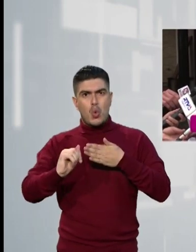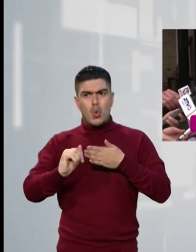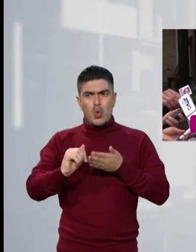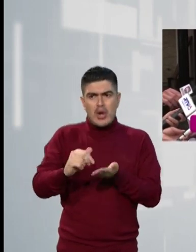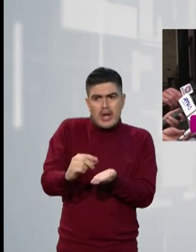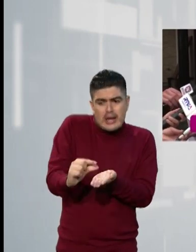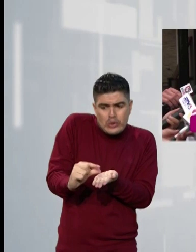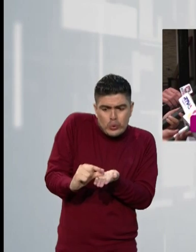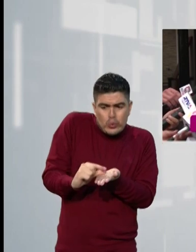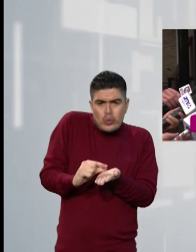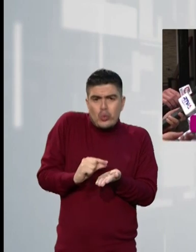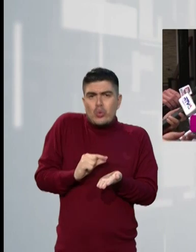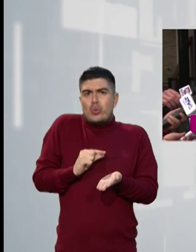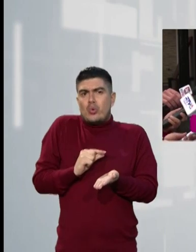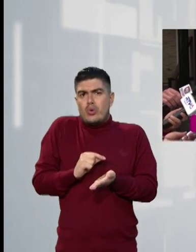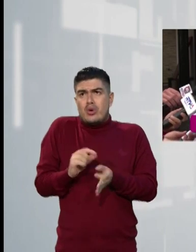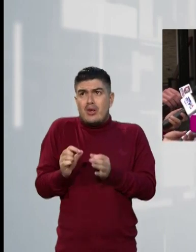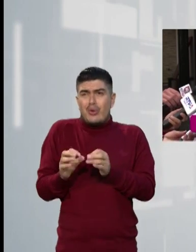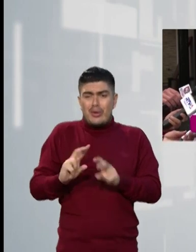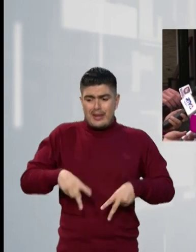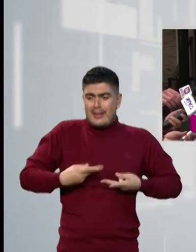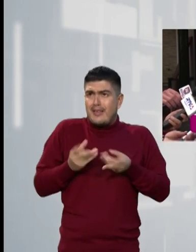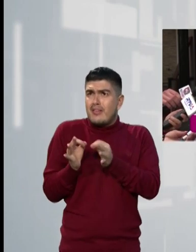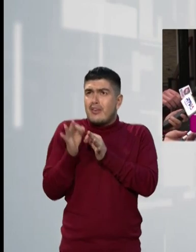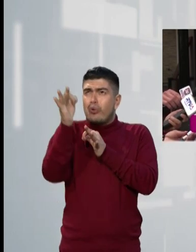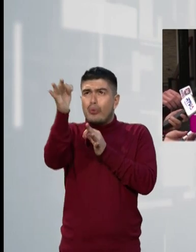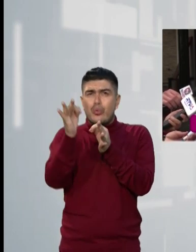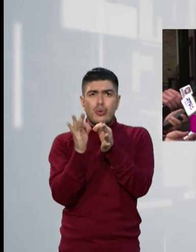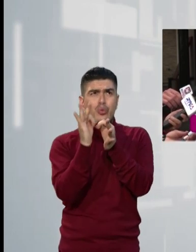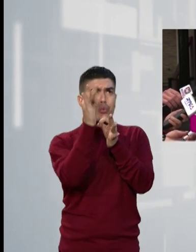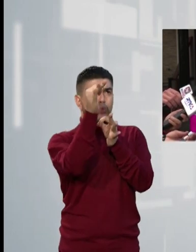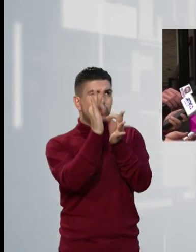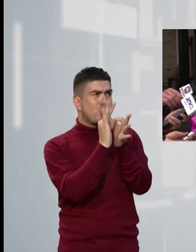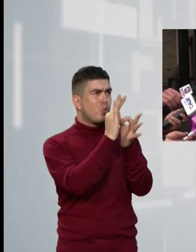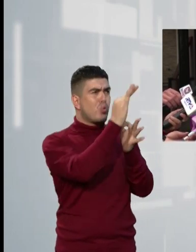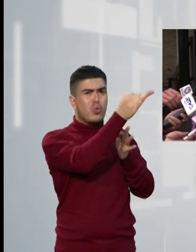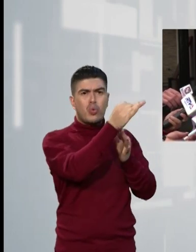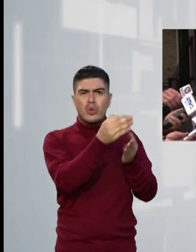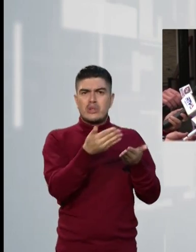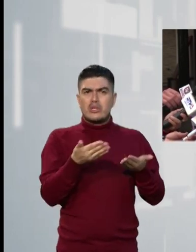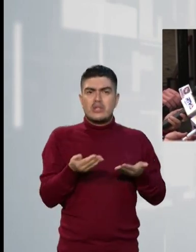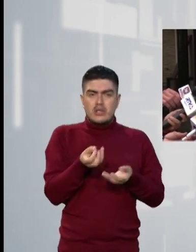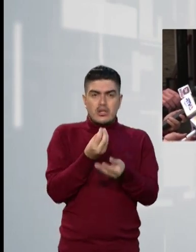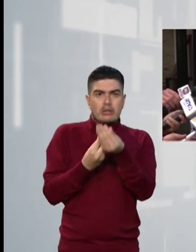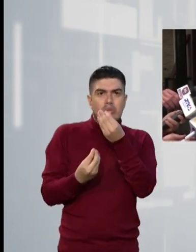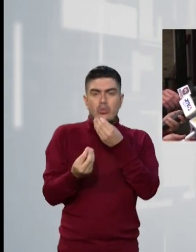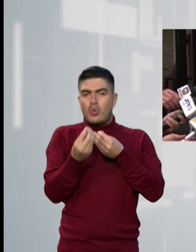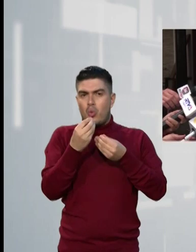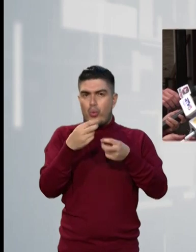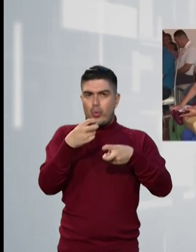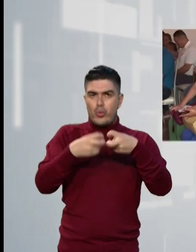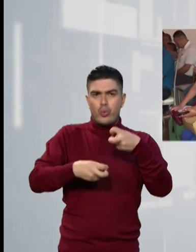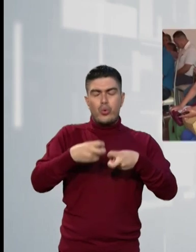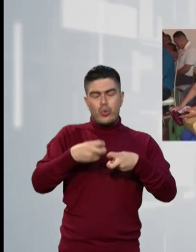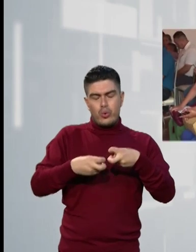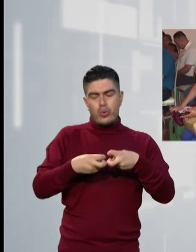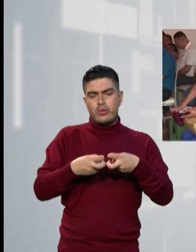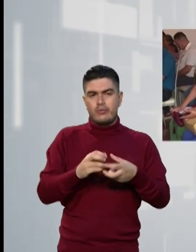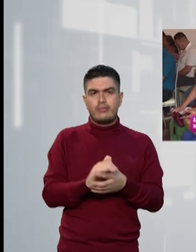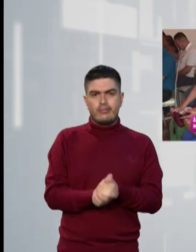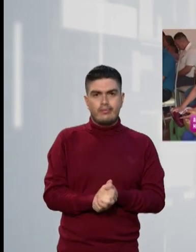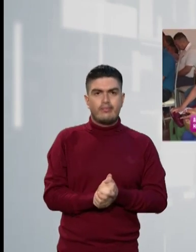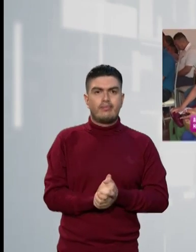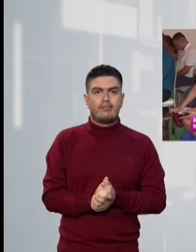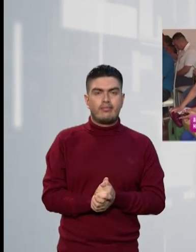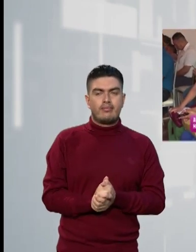que está más alejada que está en tierra y no hospitas y que el acceso a la alimentación eh es difícil ante este escenario